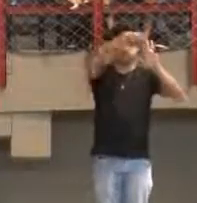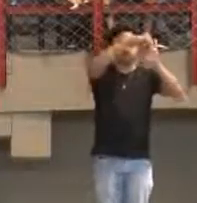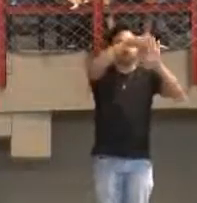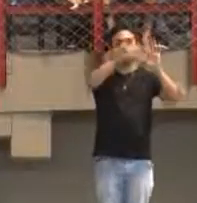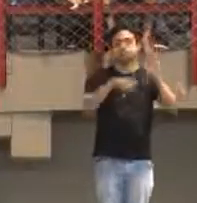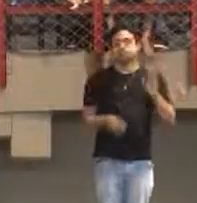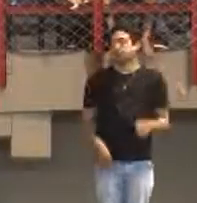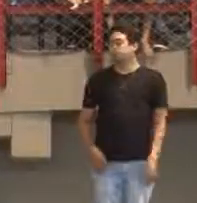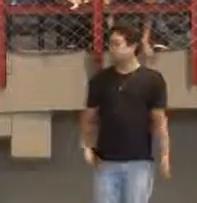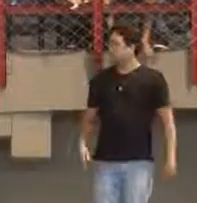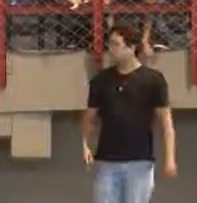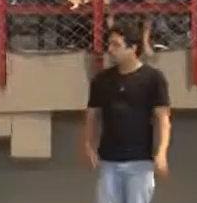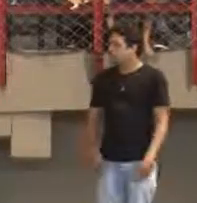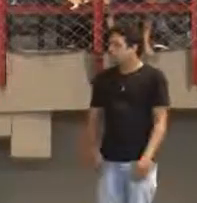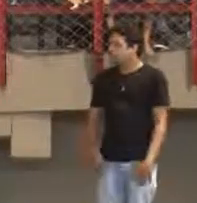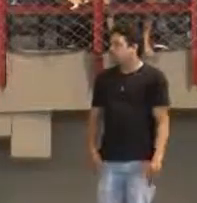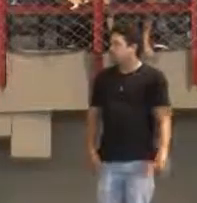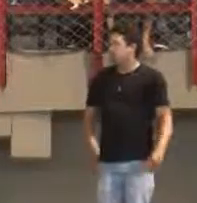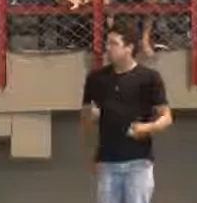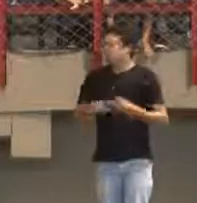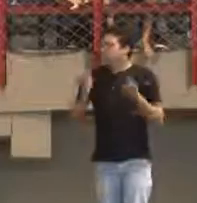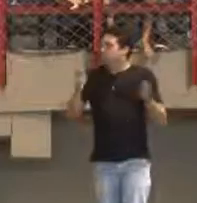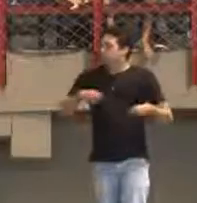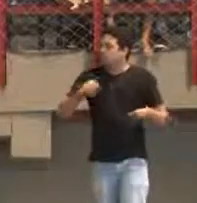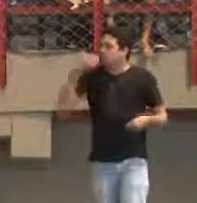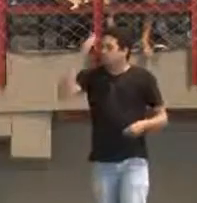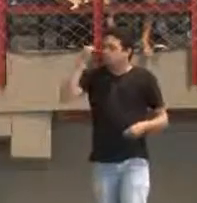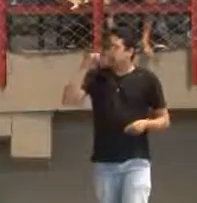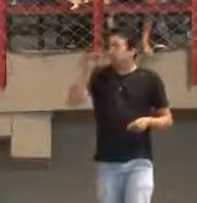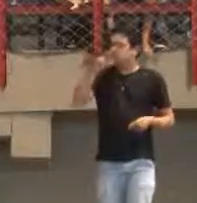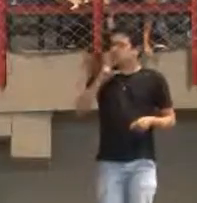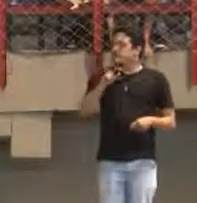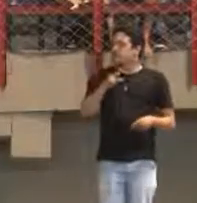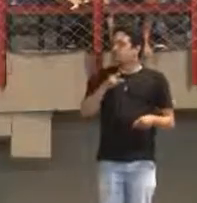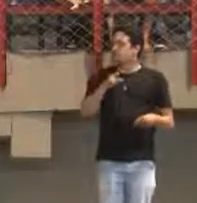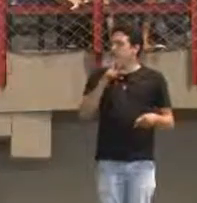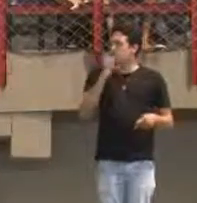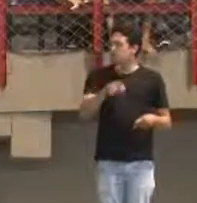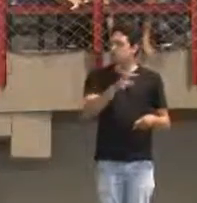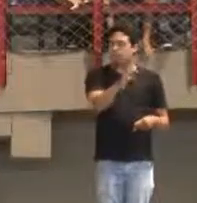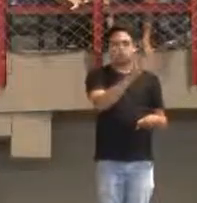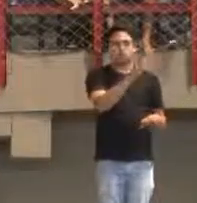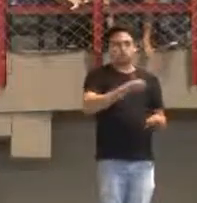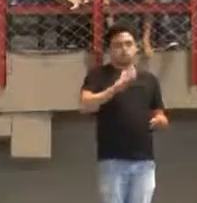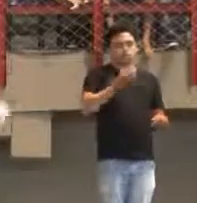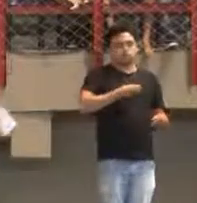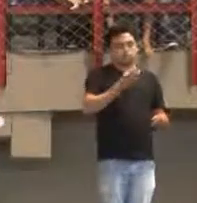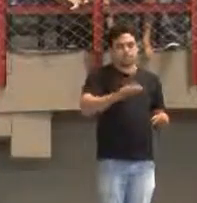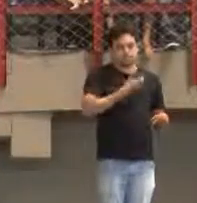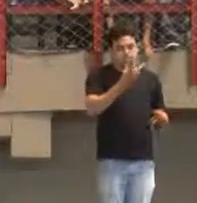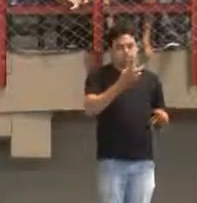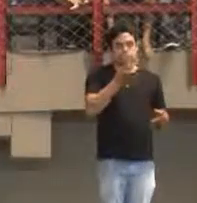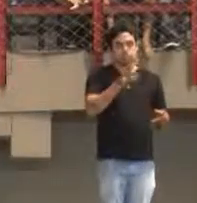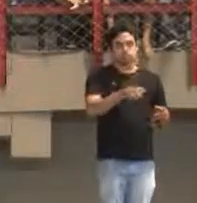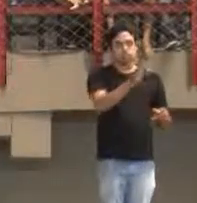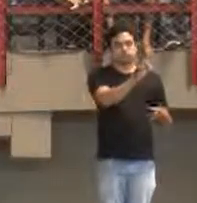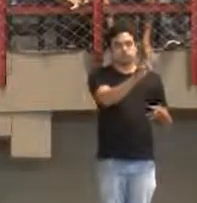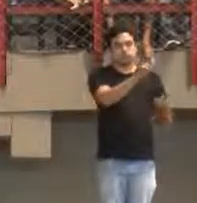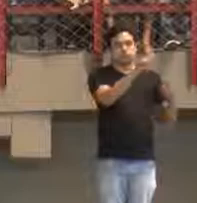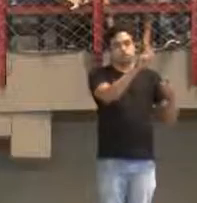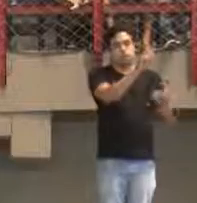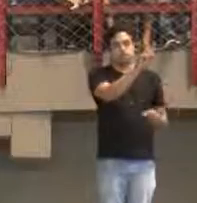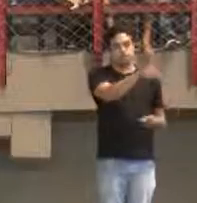encerrando aqui poderia apenas saber as datas poesia trovadoresca repetindo aí as datas